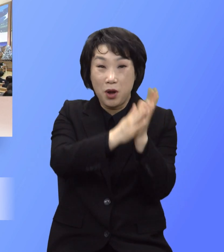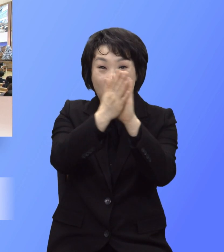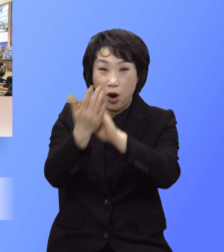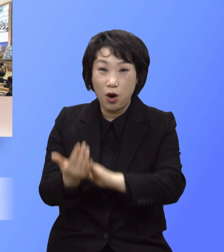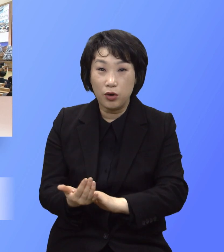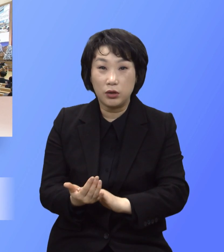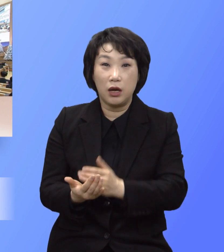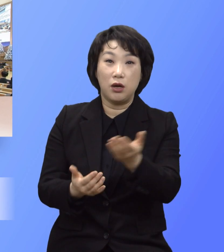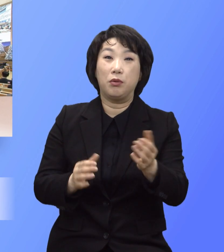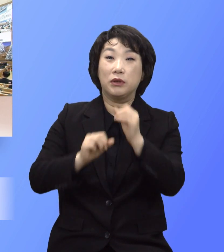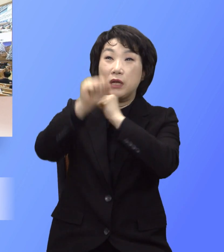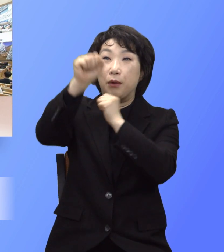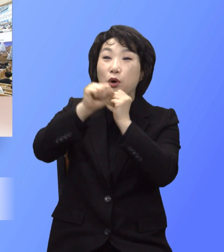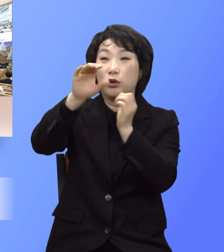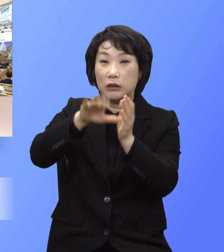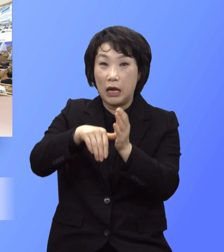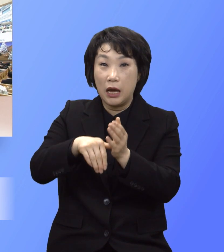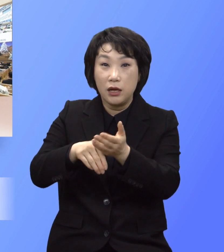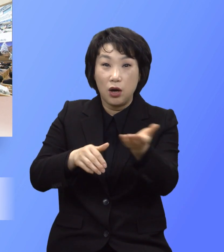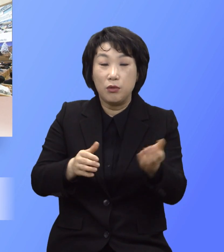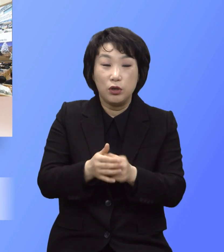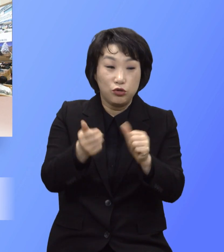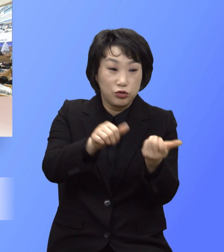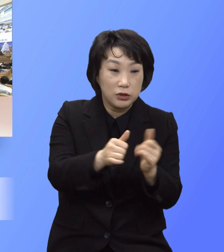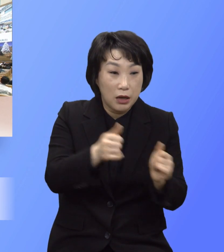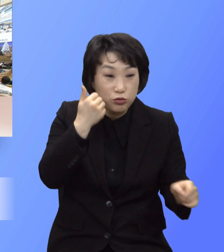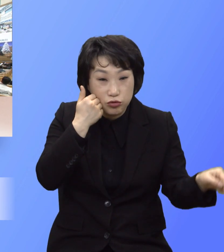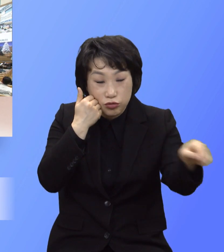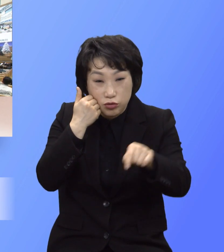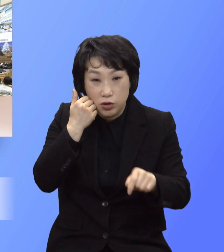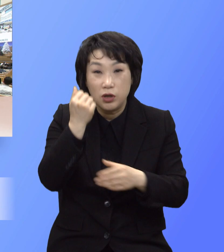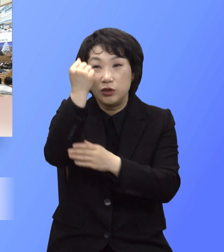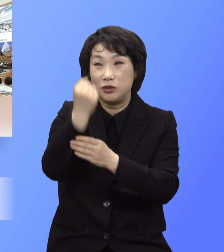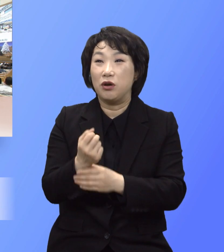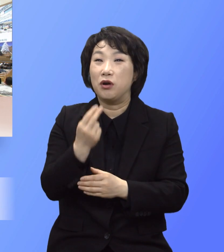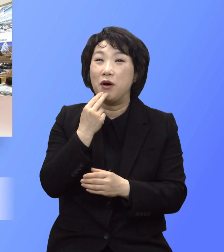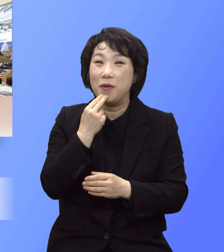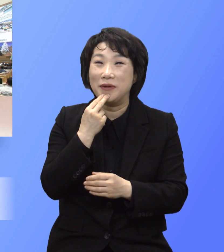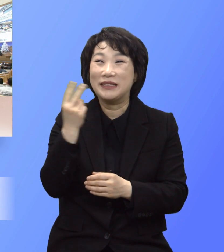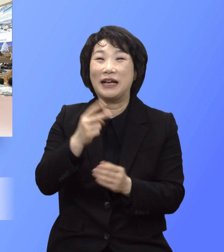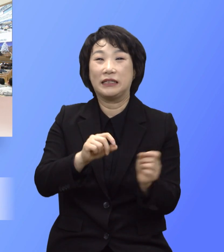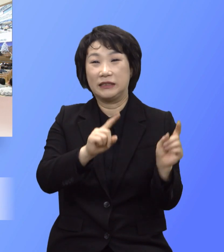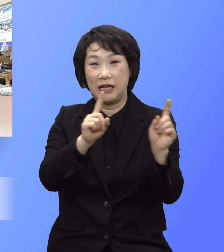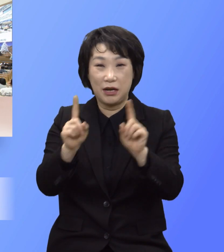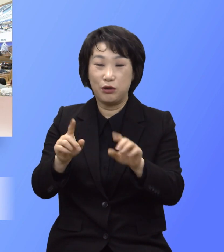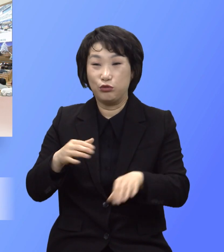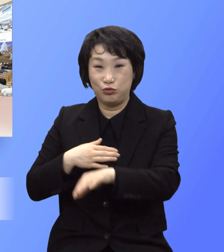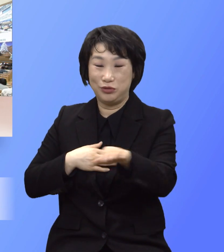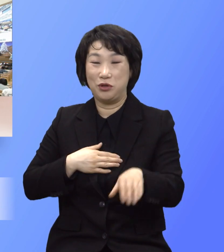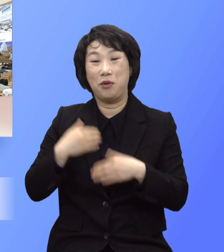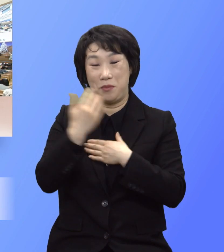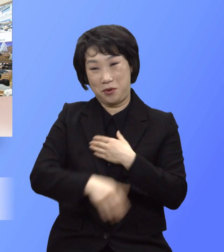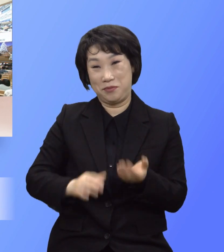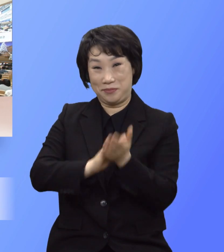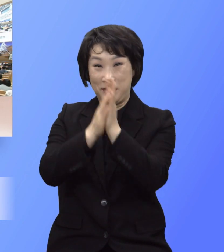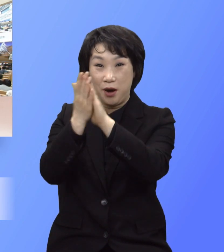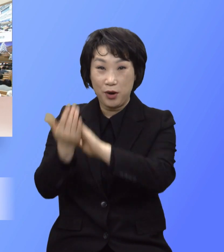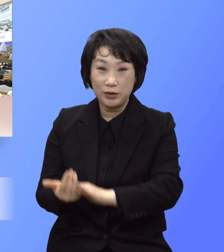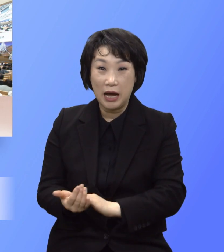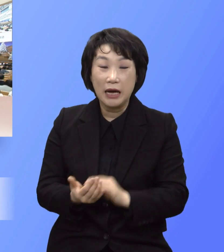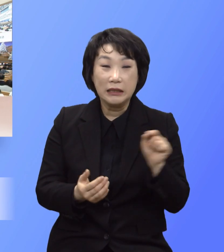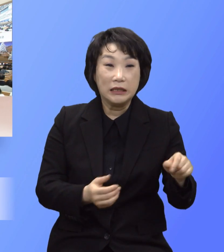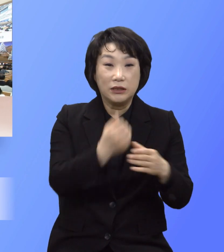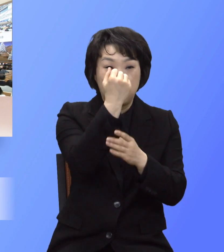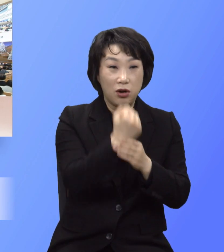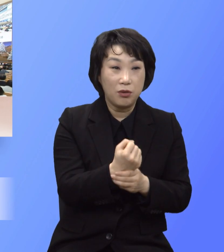변화하리니 나팔 소리가 나매 죽은 자들이 썩지 아니할 것으로 다시 살고 우리도 변화하리라. 이 썩을